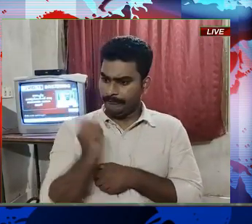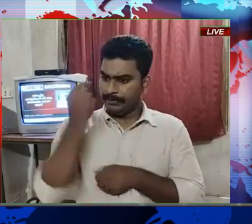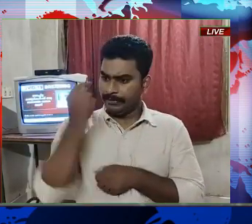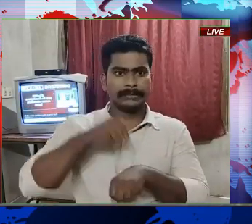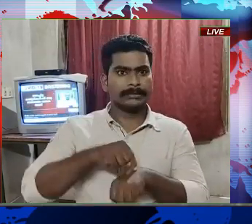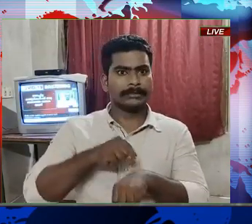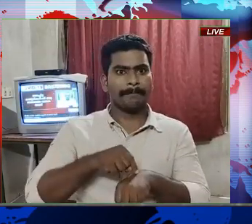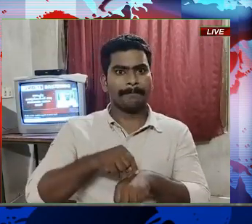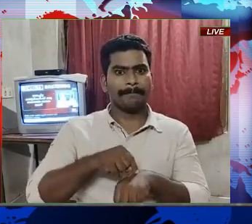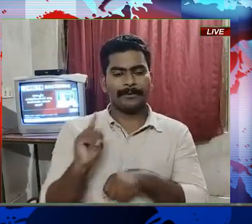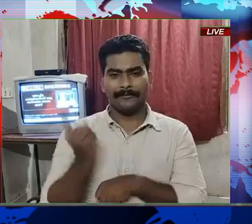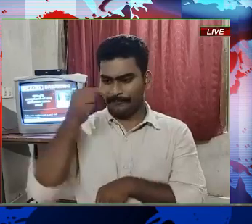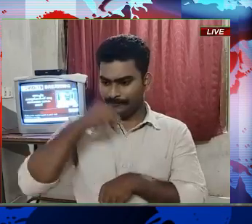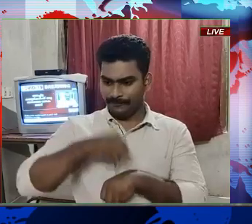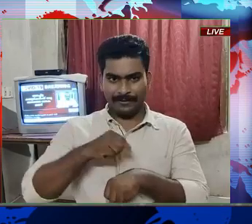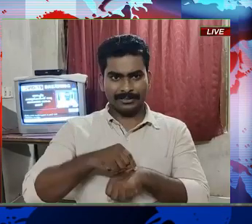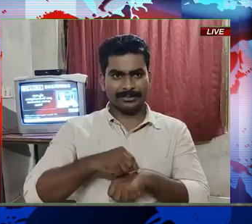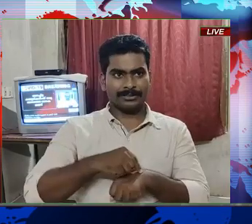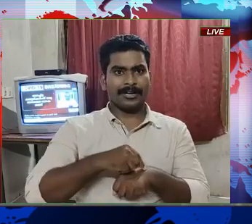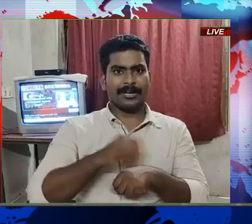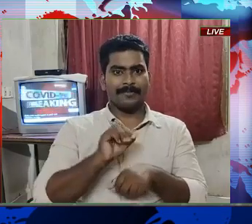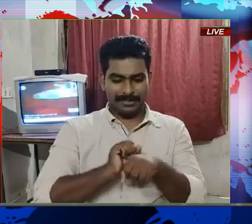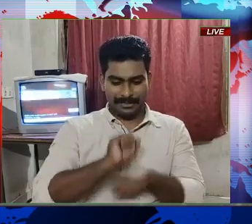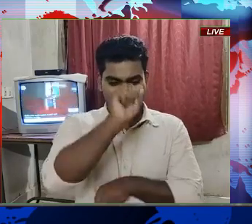ഉപയോഗിക്കണമെന്ന് അവരോട് അഭ്യർത്ഥിക്കുകയും ചെയ്യുന്നു.